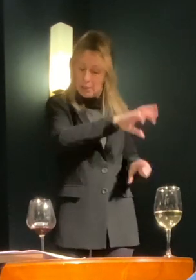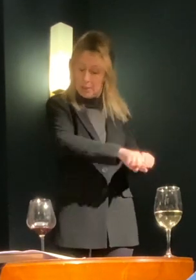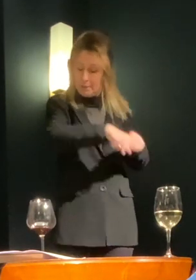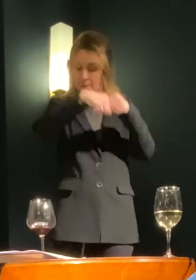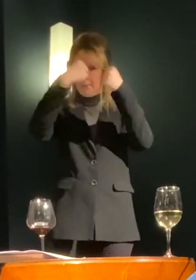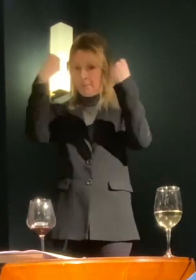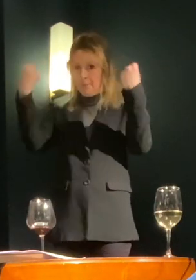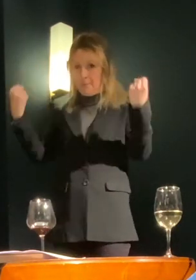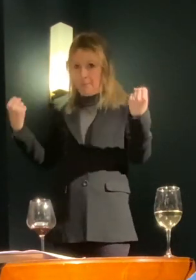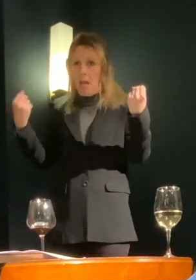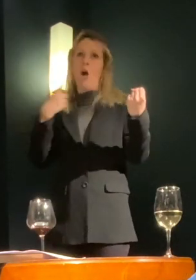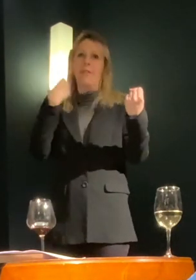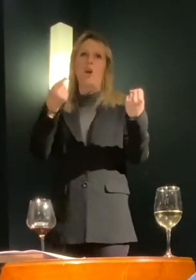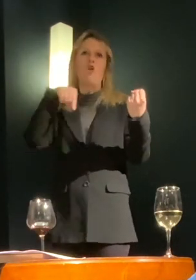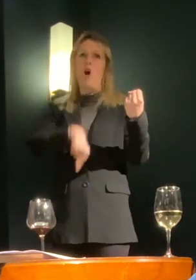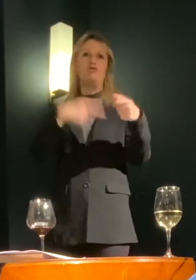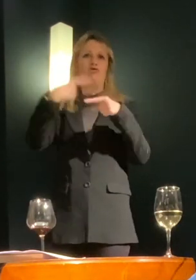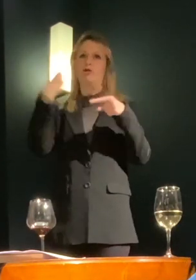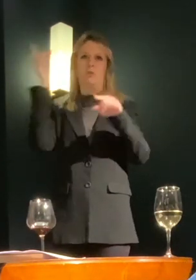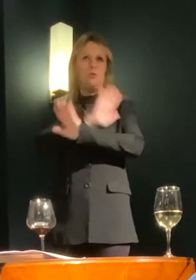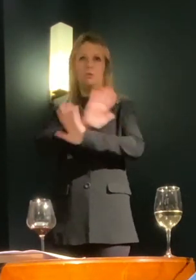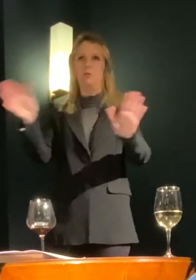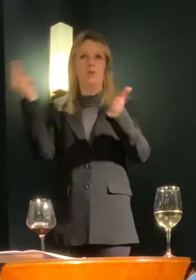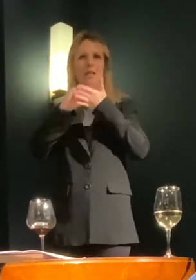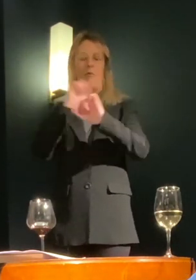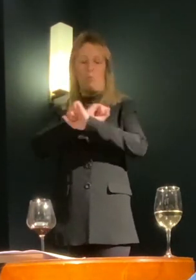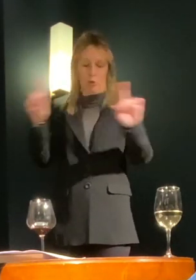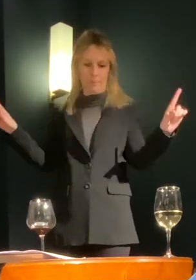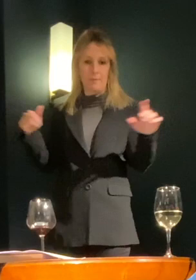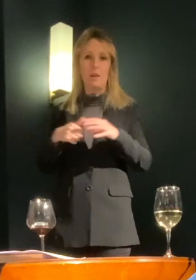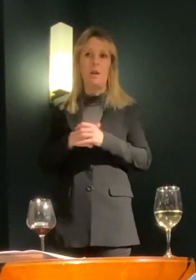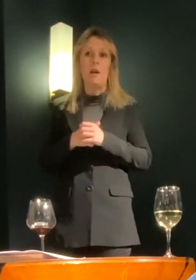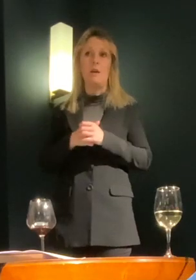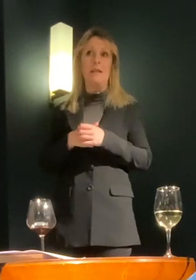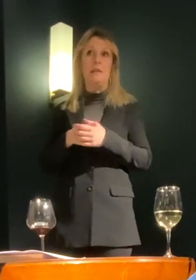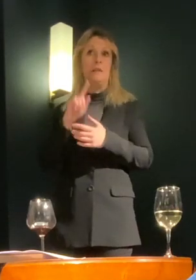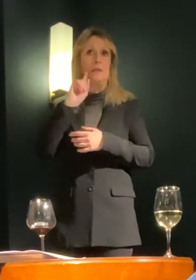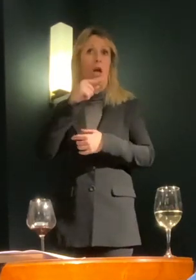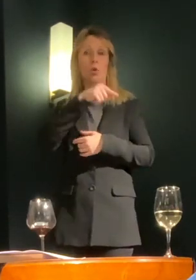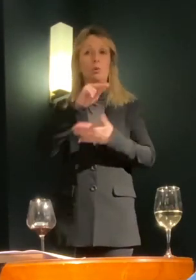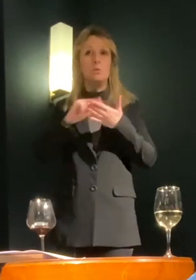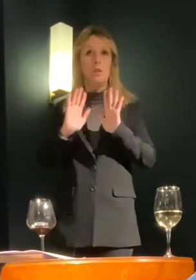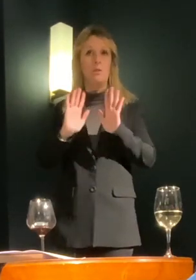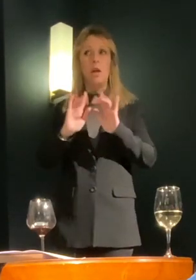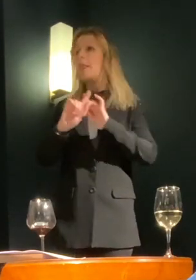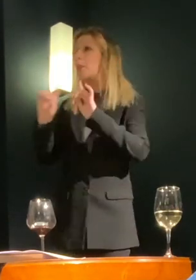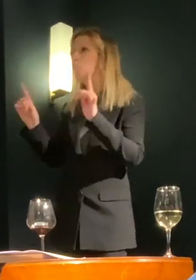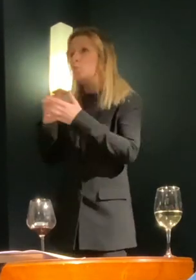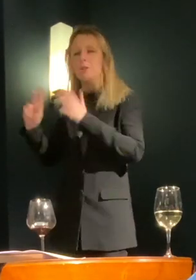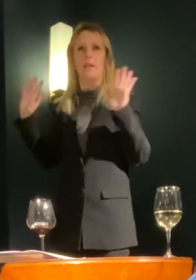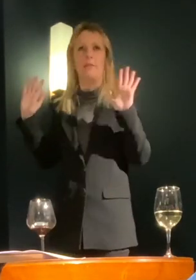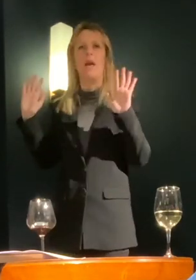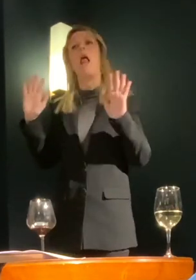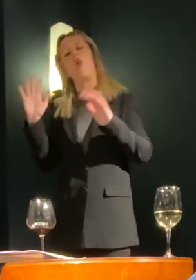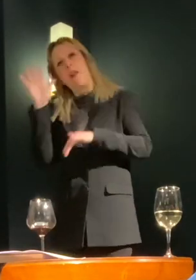io oggi non scrivo. Però se tu non scrivi, nessuno scrive, per cui... Certo. E anche in questo